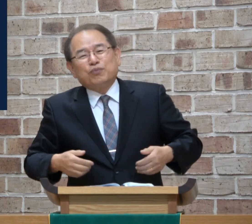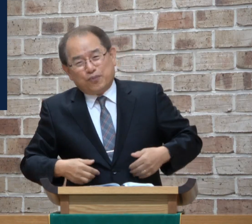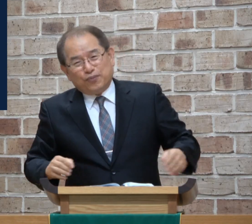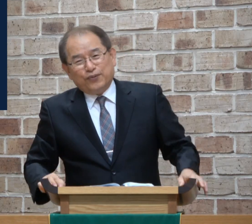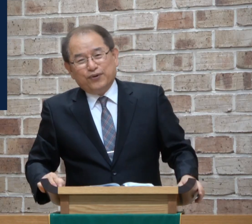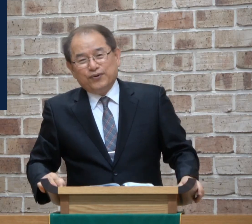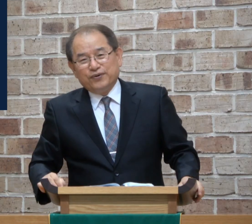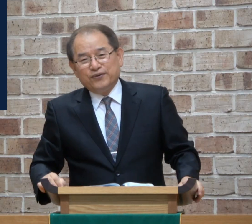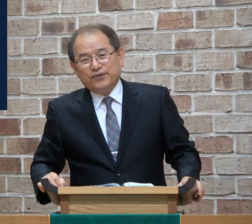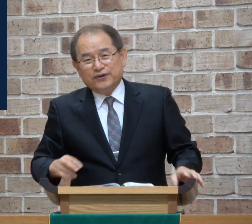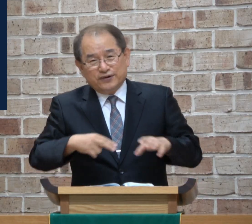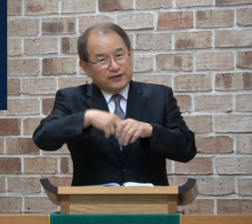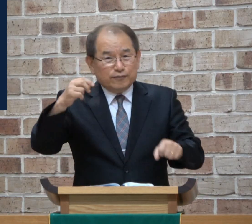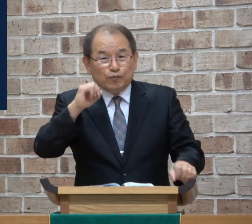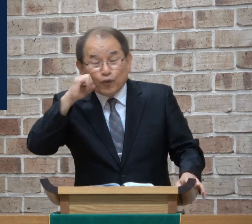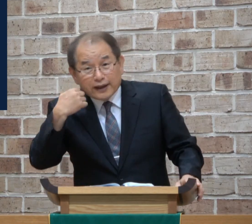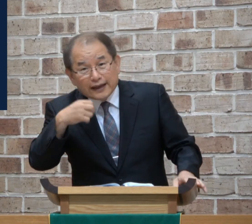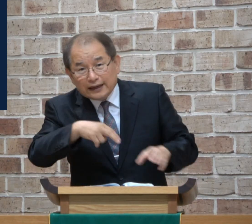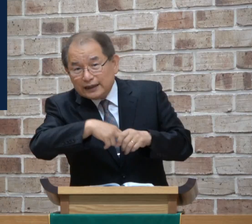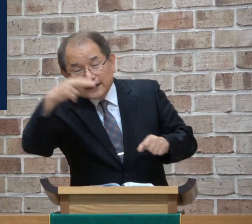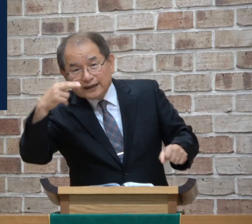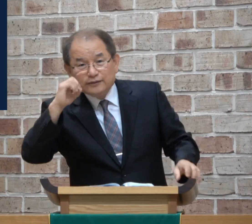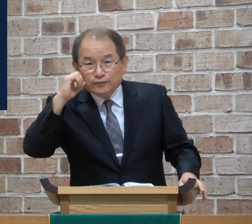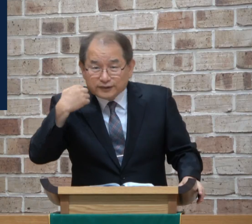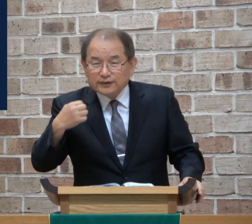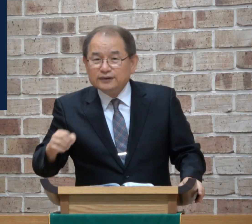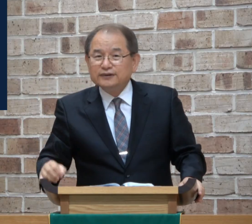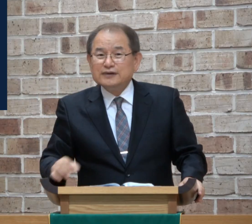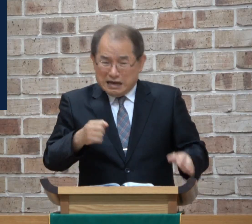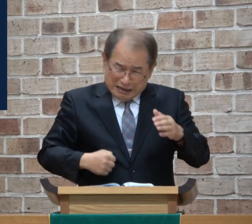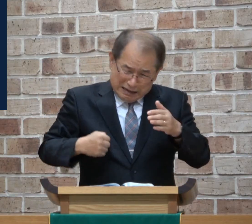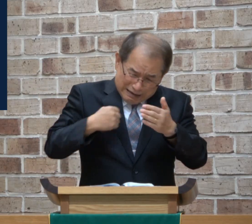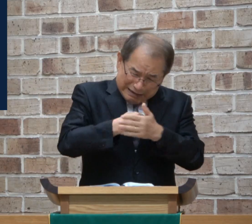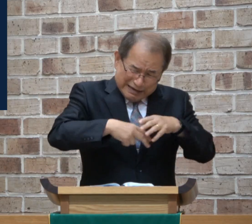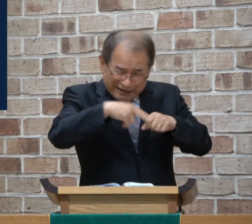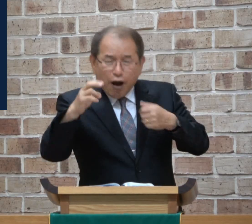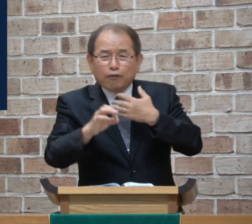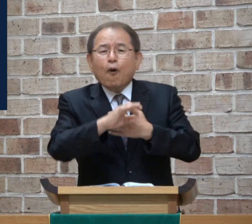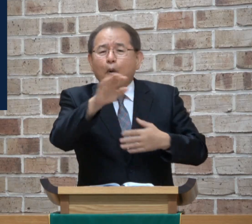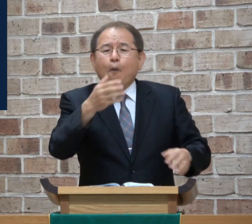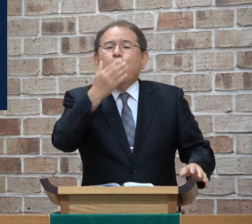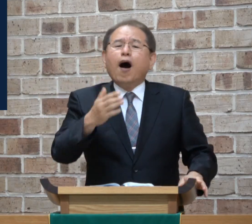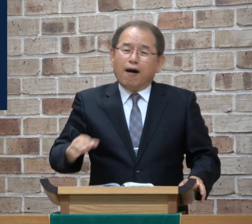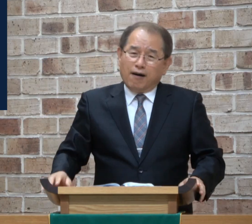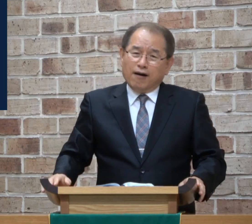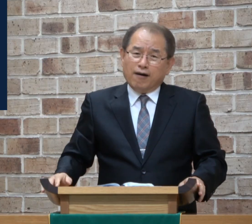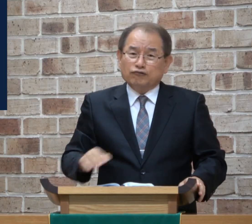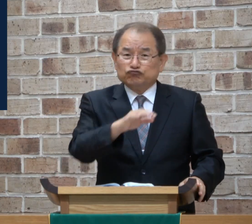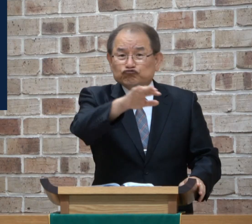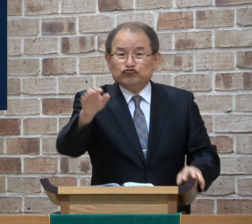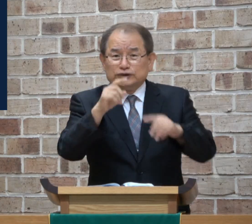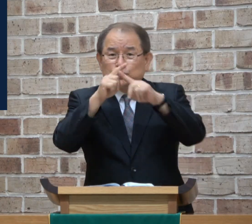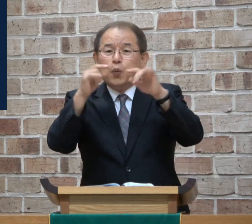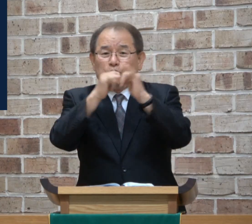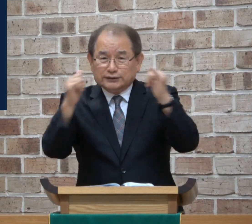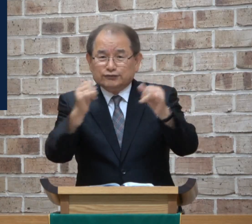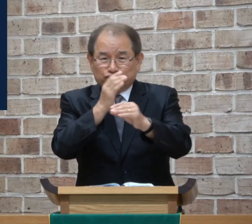여러분 한번 칼을 뺐으면 내가 하면 하리라라는 마음을 가지고 각오하면서 예배에 각오하는 마음으로 나오시기 바랍니다.